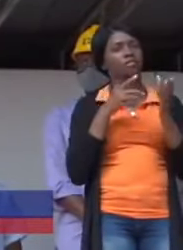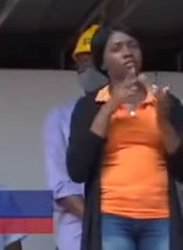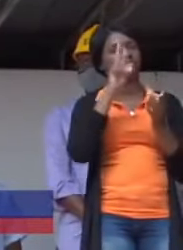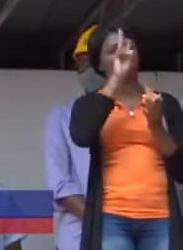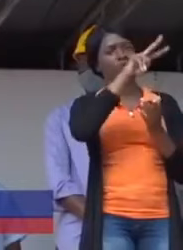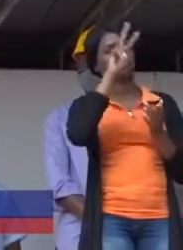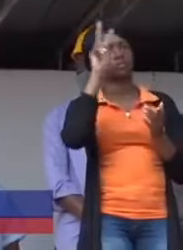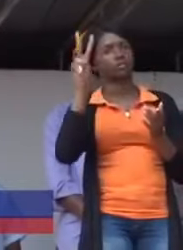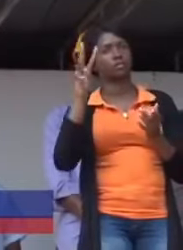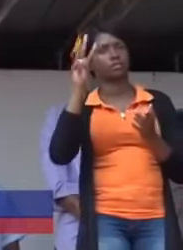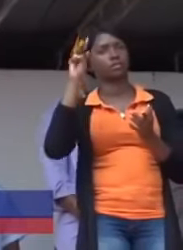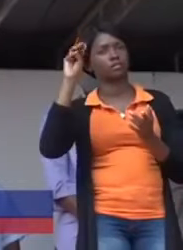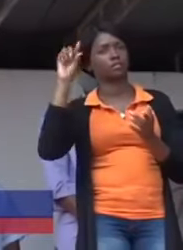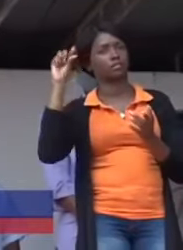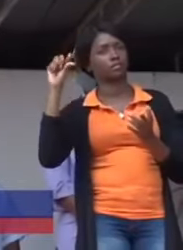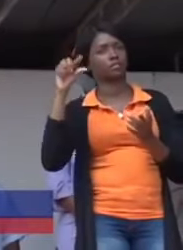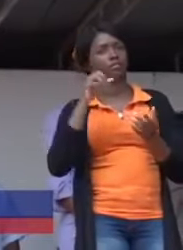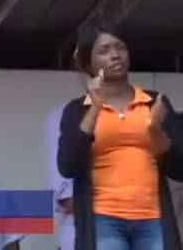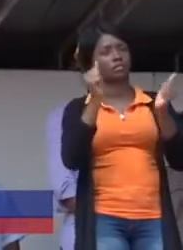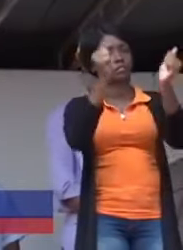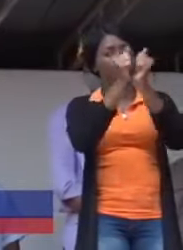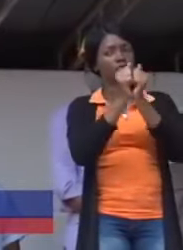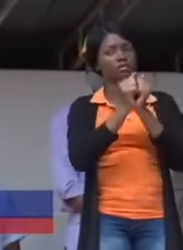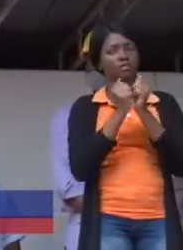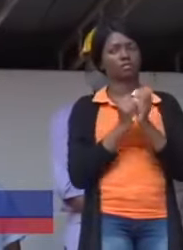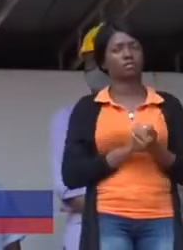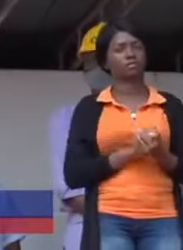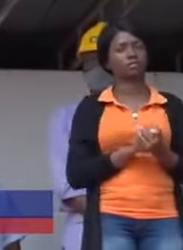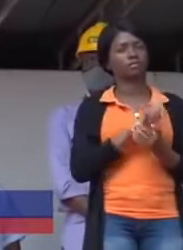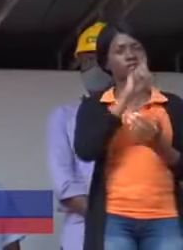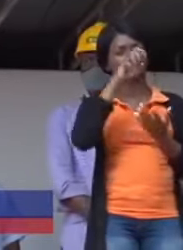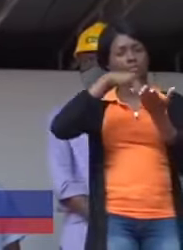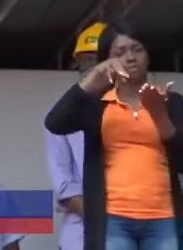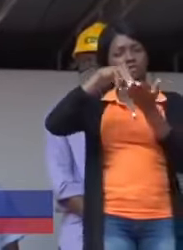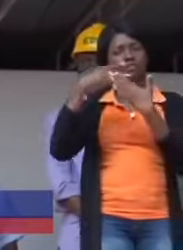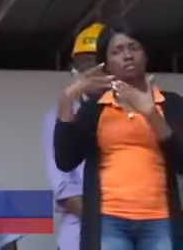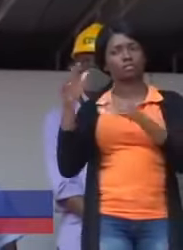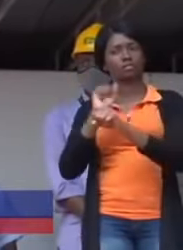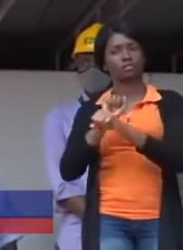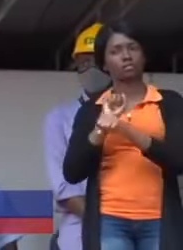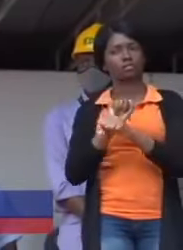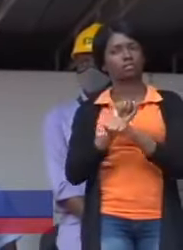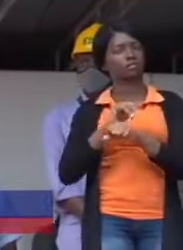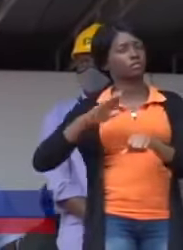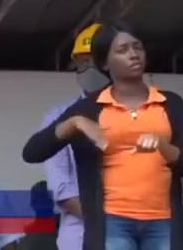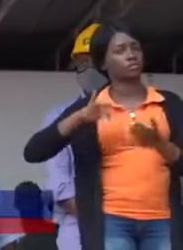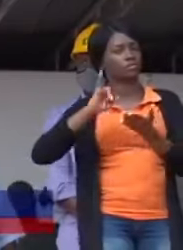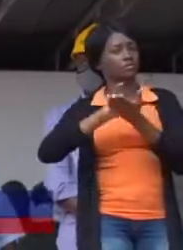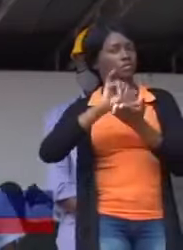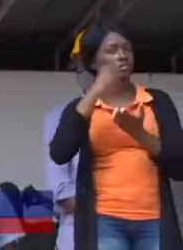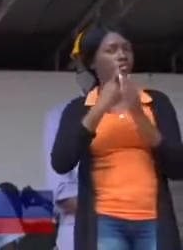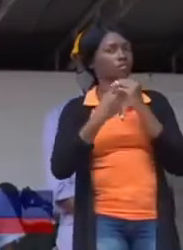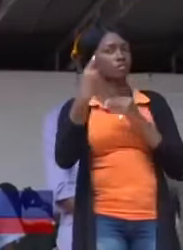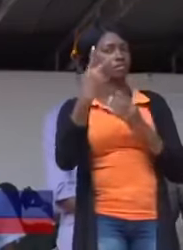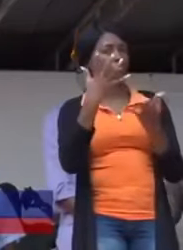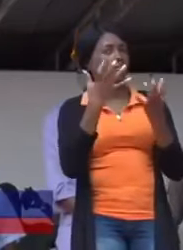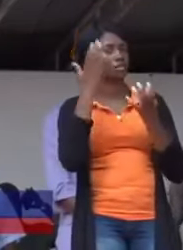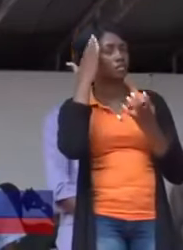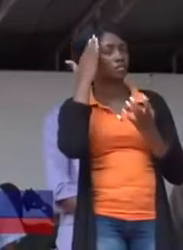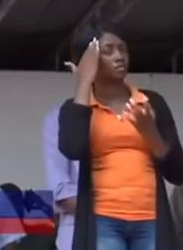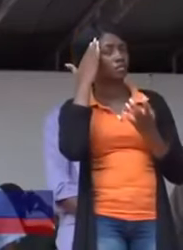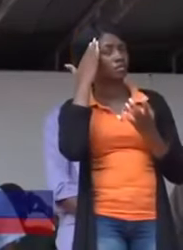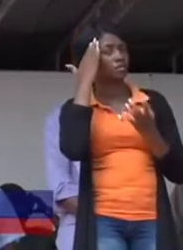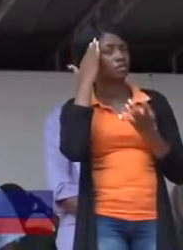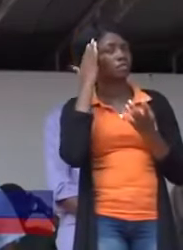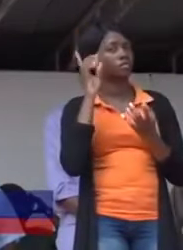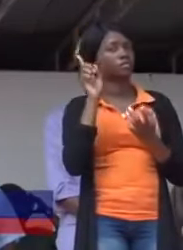22 MW en tout. Le Central Zaha finit de déraper. Mais c'est pas pour ça seulement. Nous voulons nous